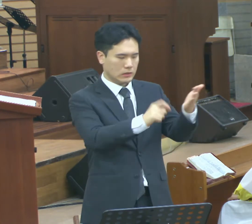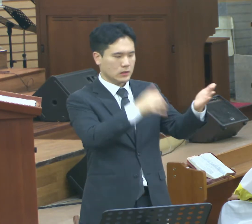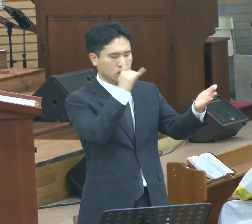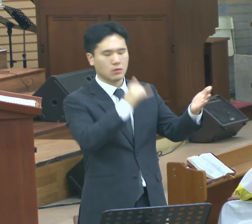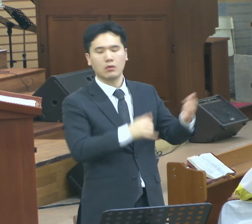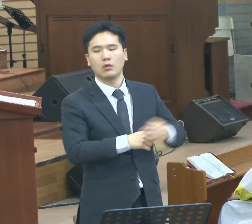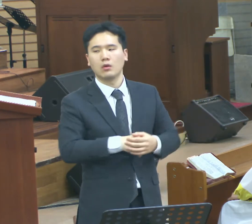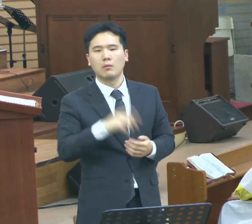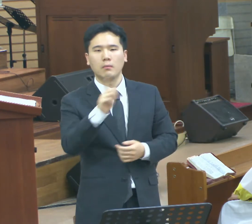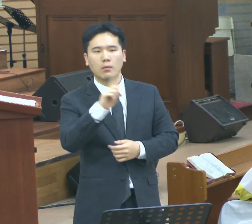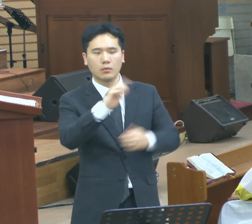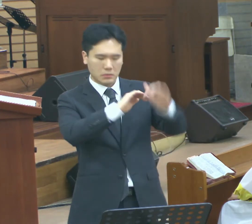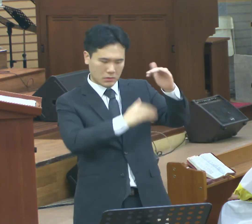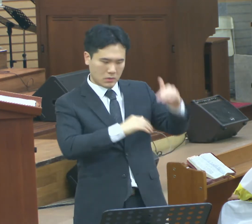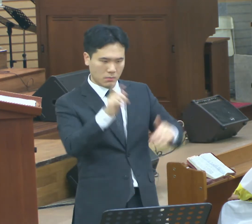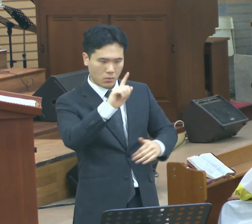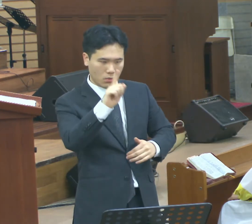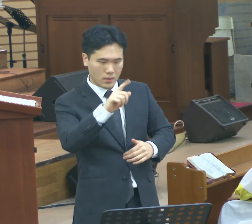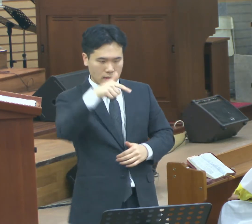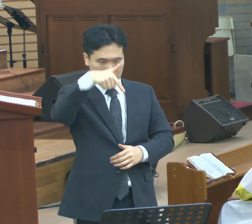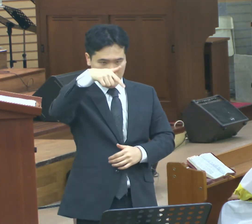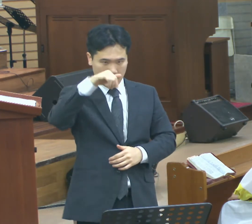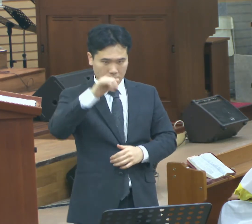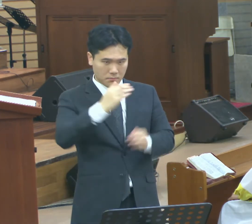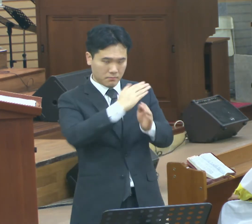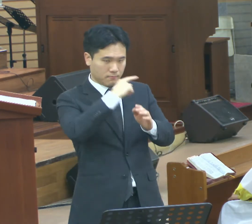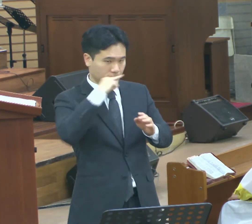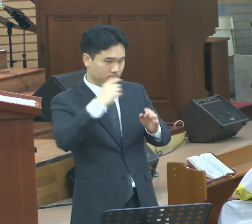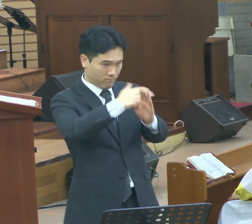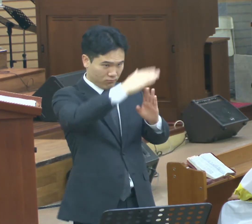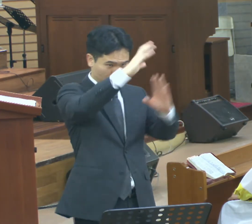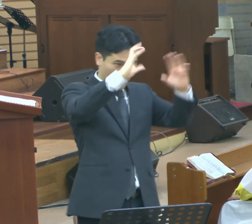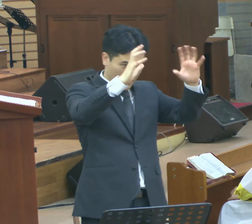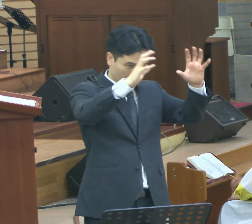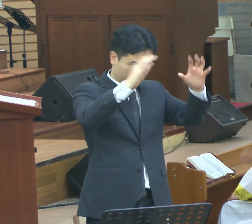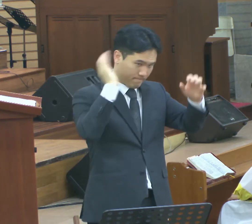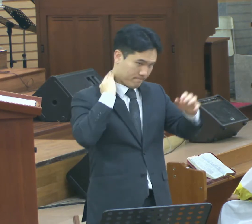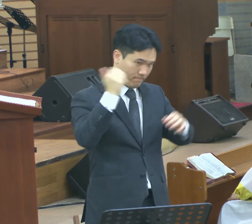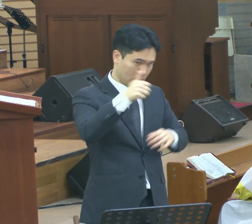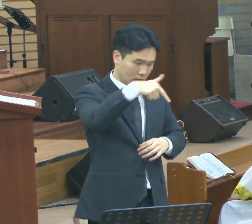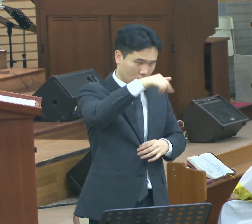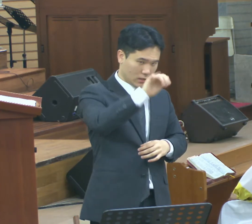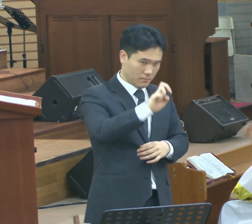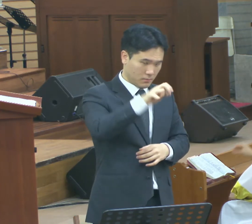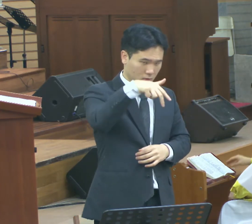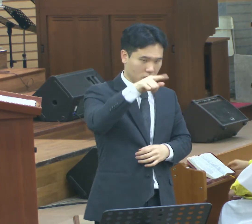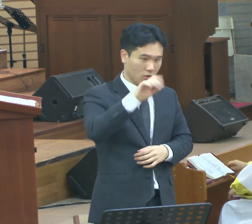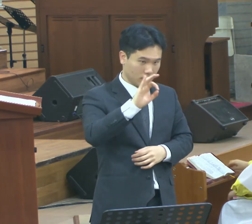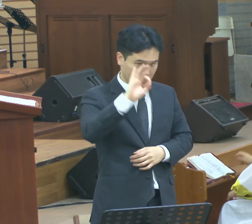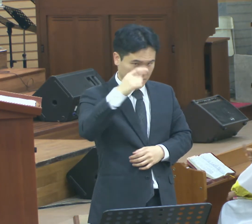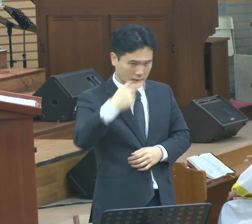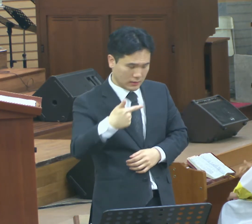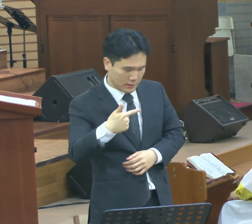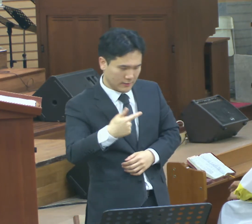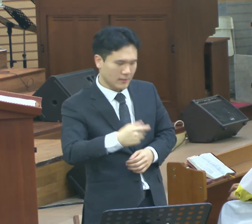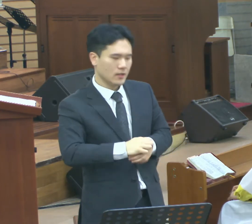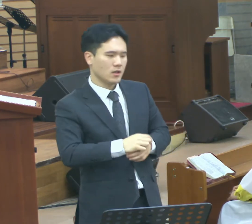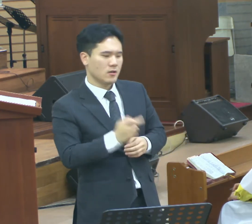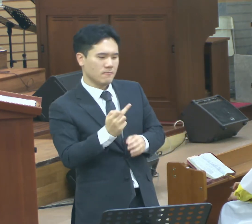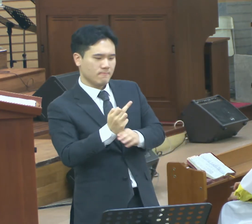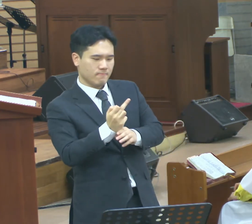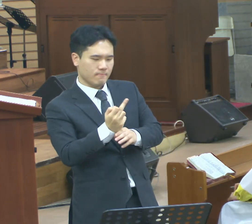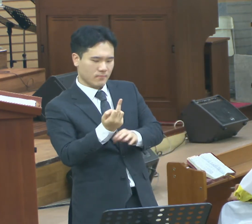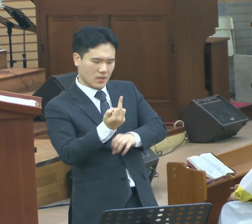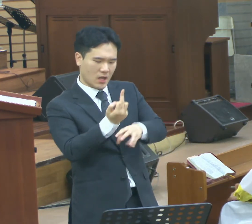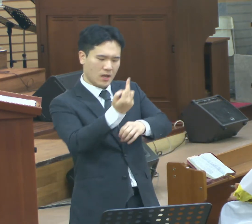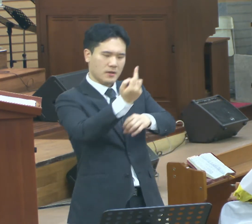했냐면 김정은은 비핵화하는 척하고 트럼프는 믿는 척한다 이렇게 얘기했어요. 그러니까